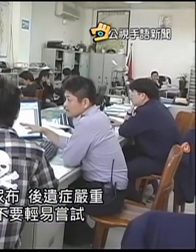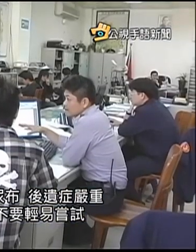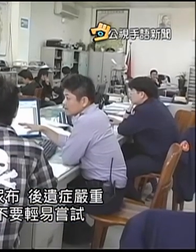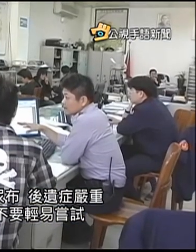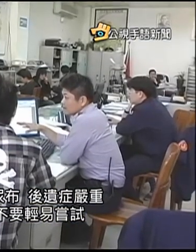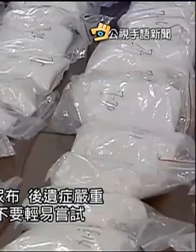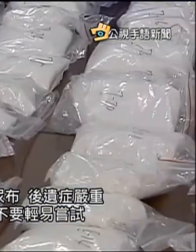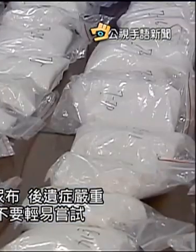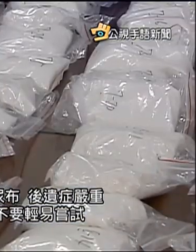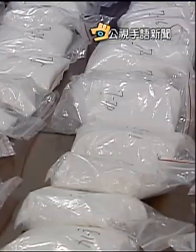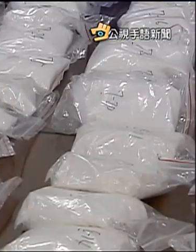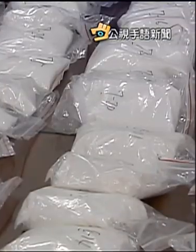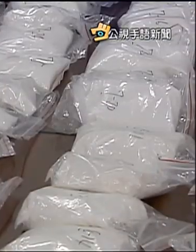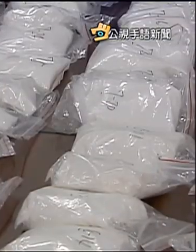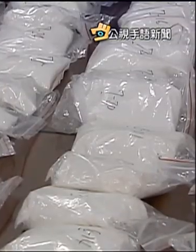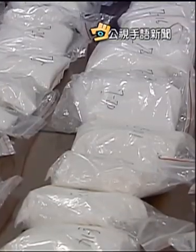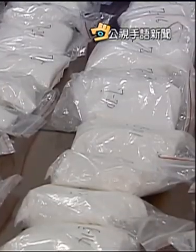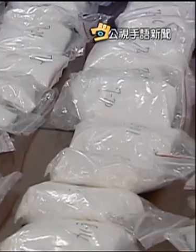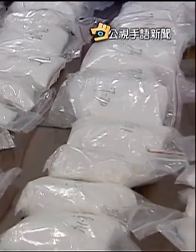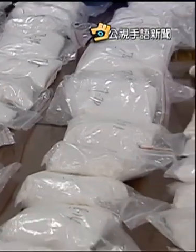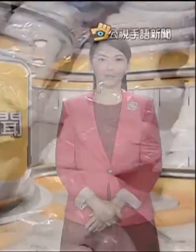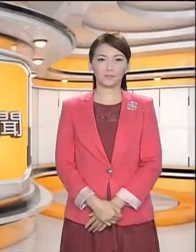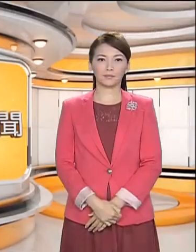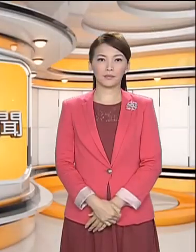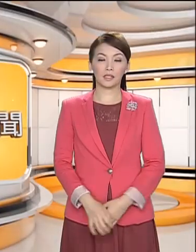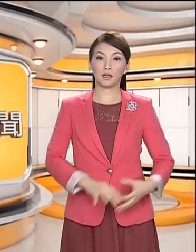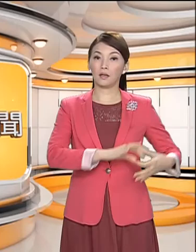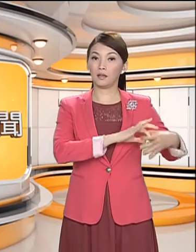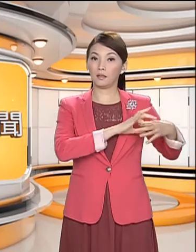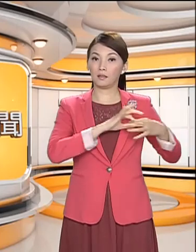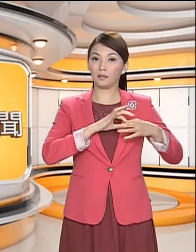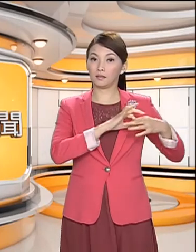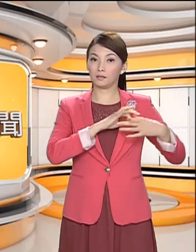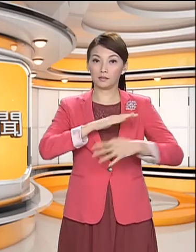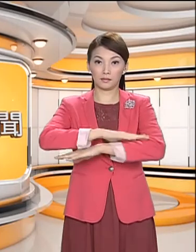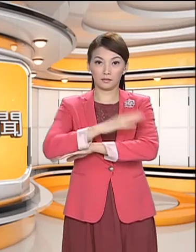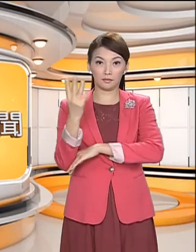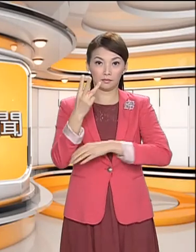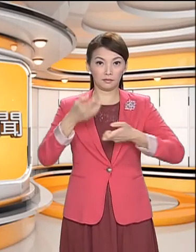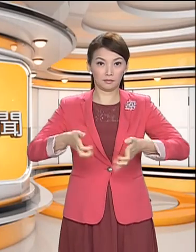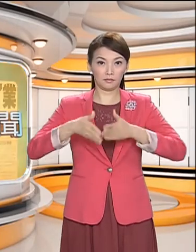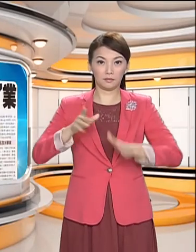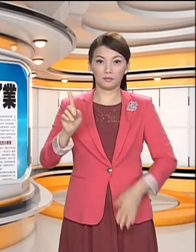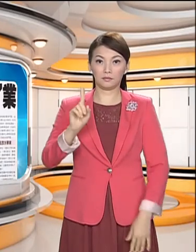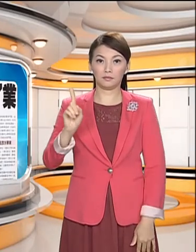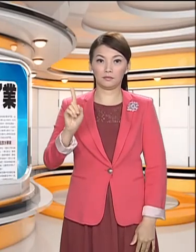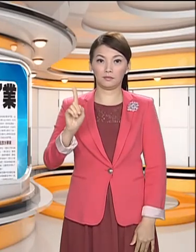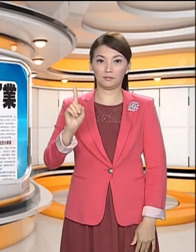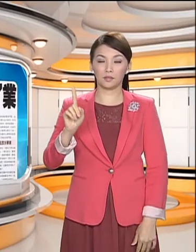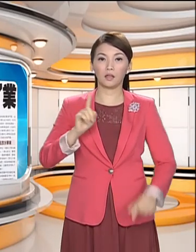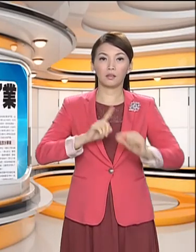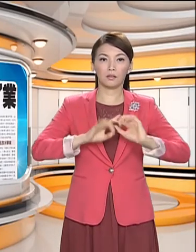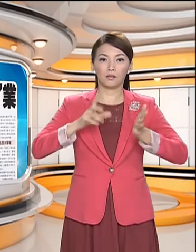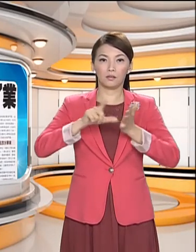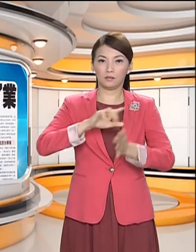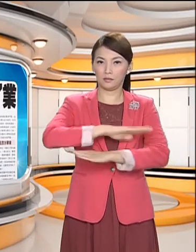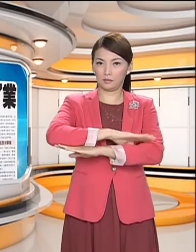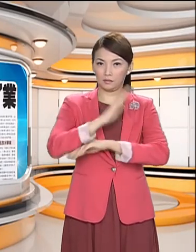试。记者徐王金东台报道。 来关心各大报的头条焦点，《中国时报》是报